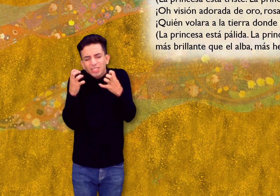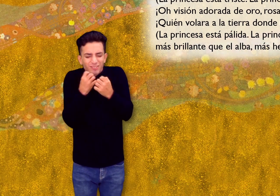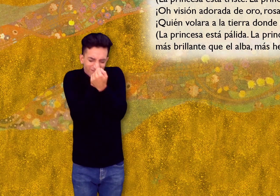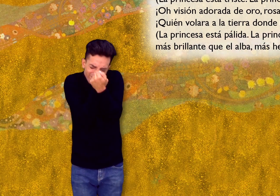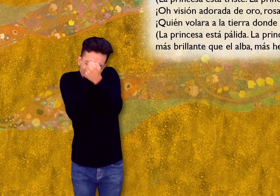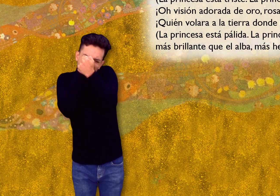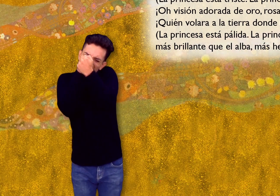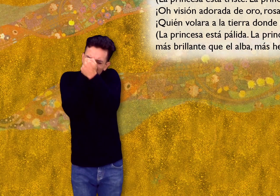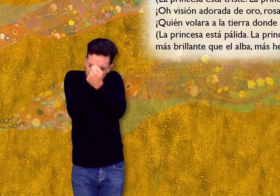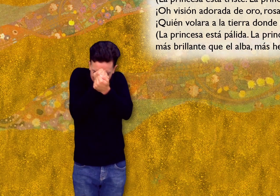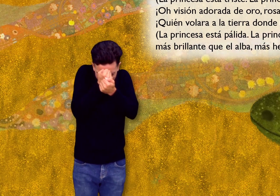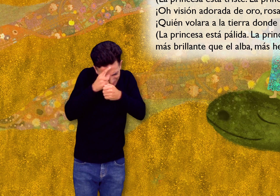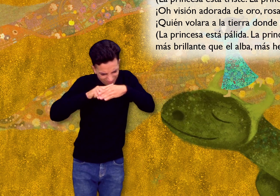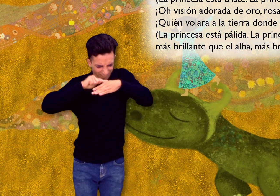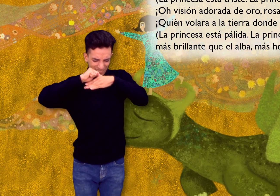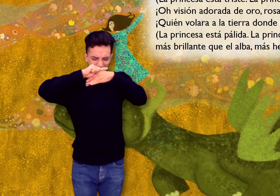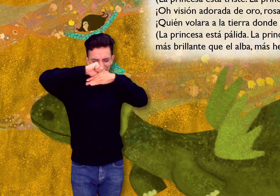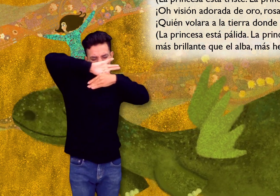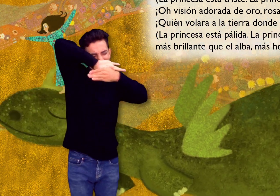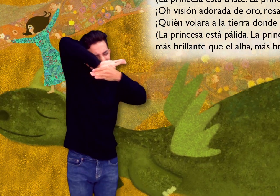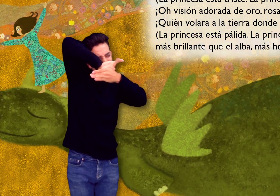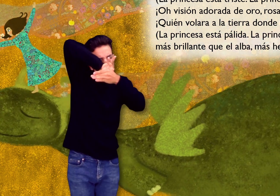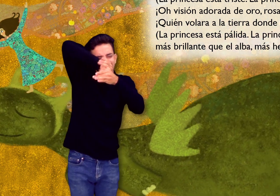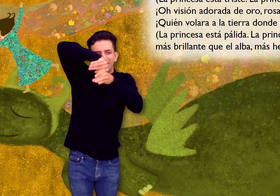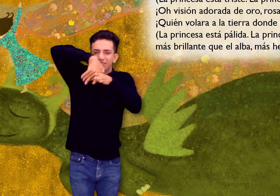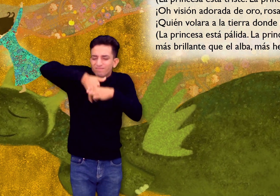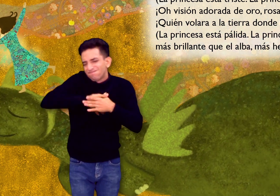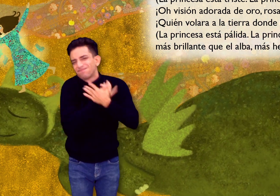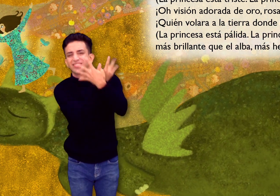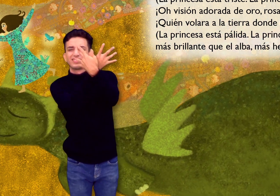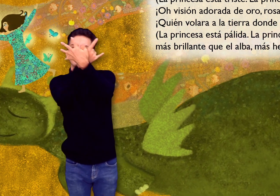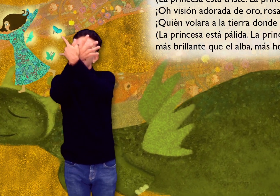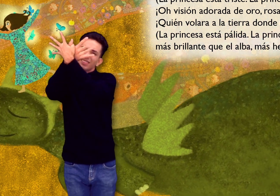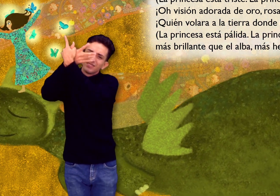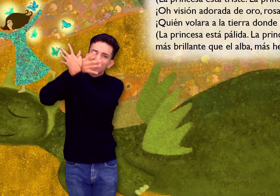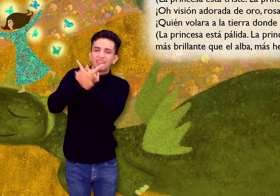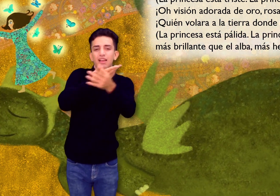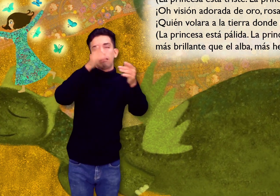¡Oh! ¿Quién fue Erixípila que dejó la crisálida?